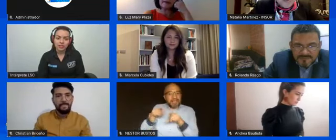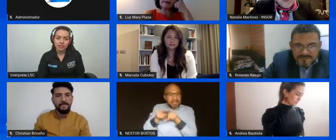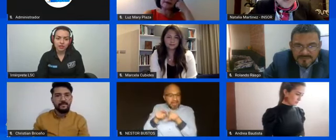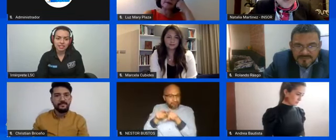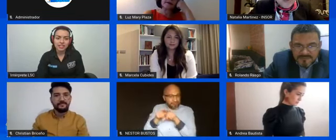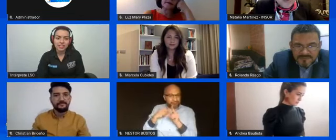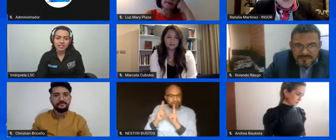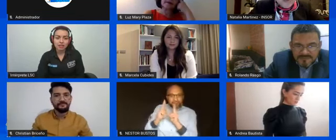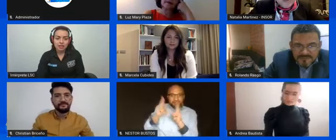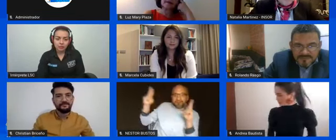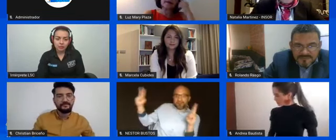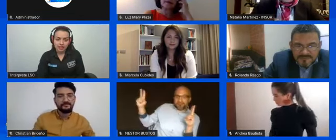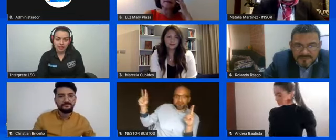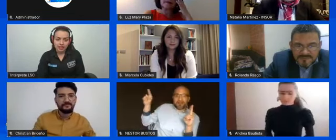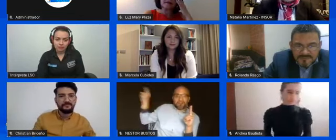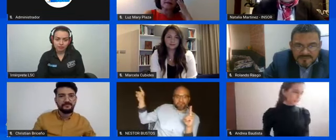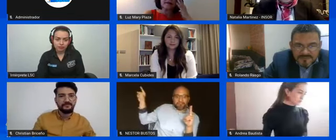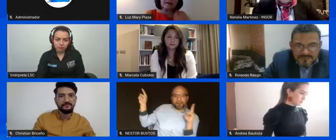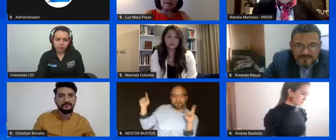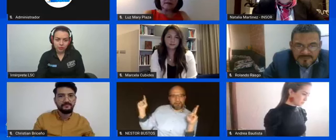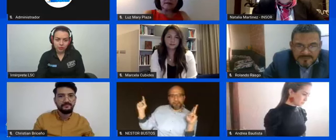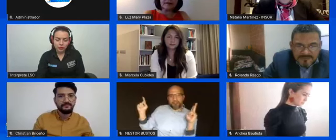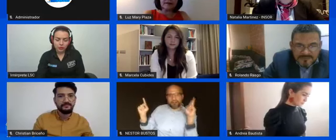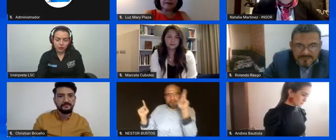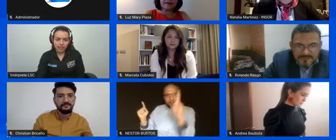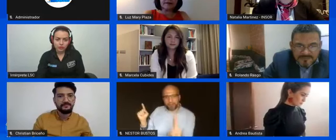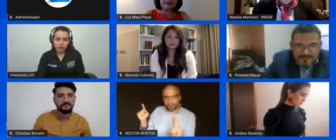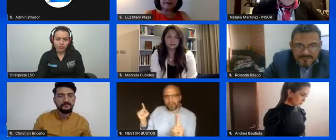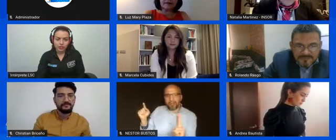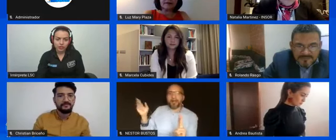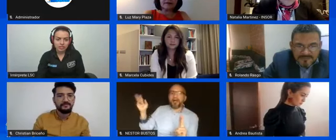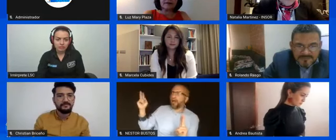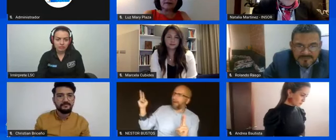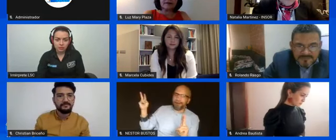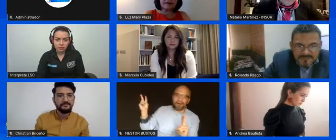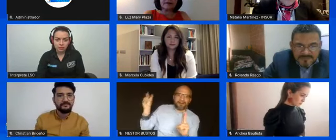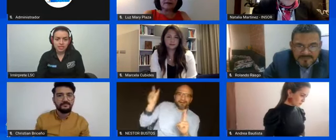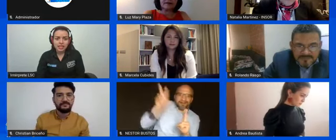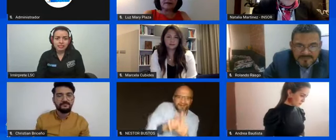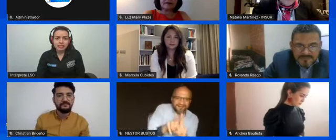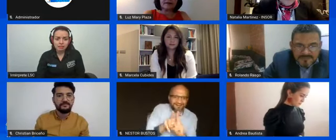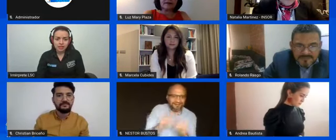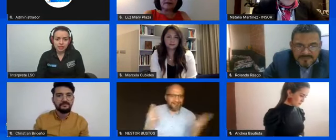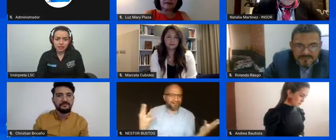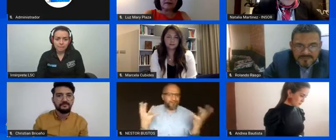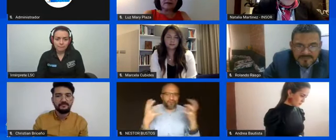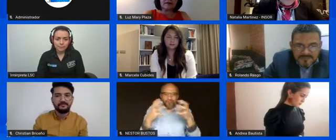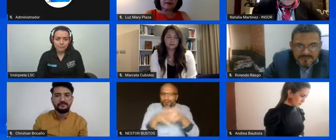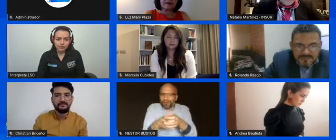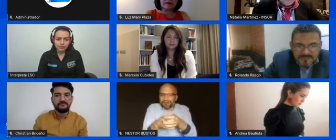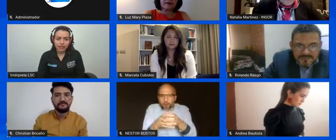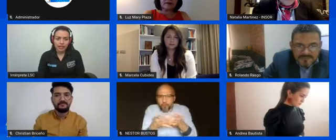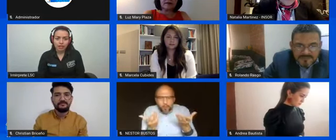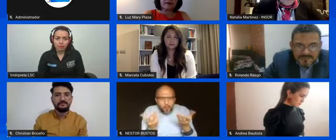poderla enseñar, poder compartir con ella y pues poder socializar con las demás personas.